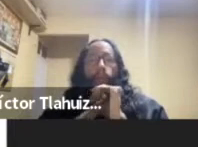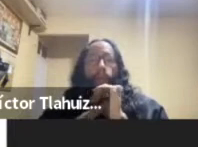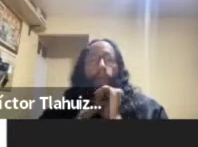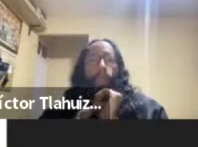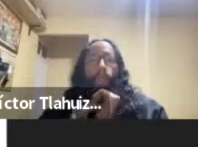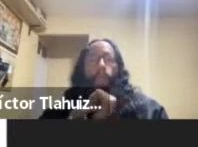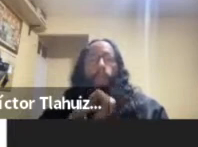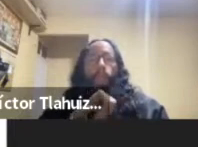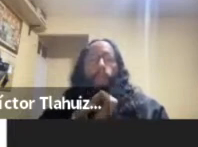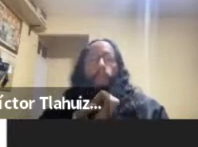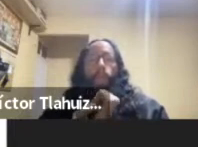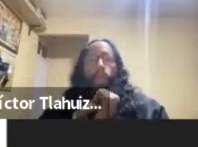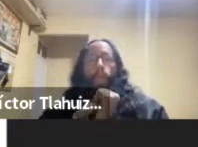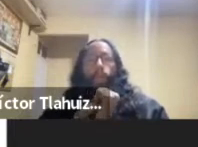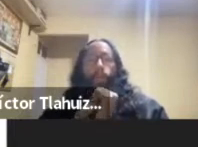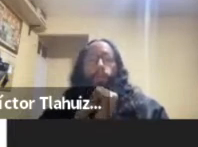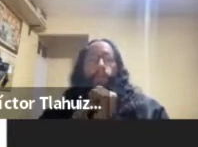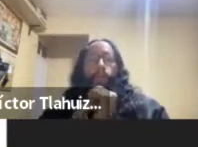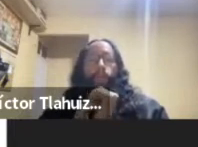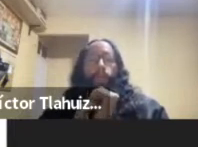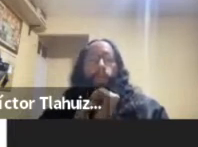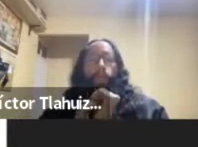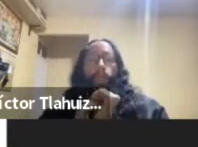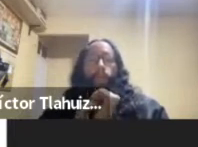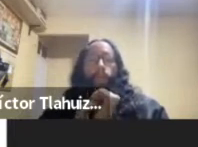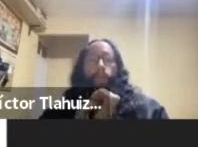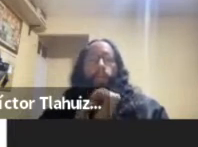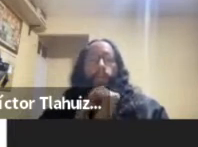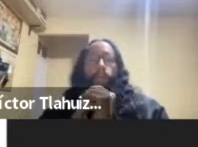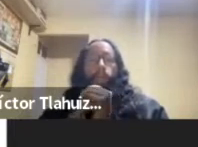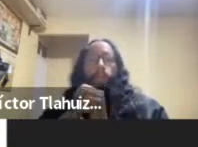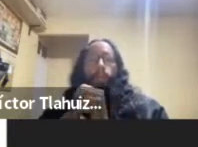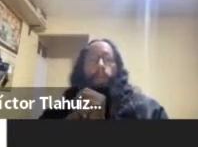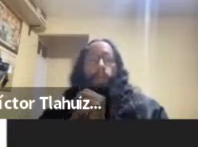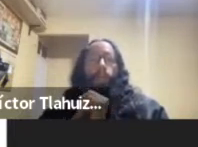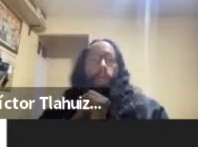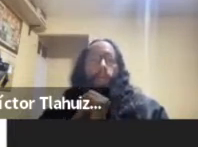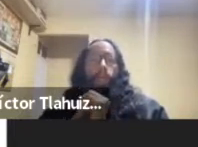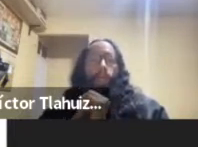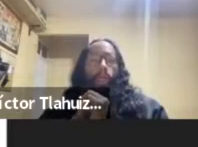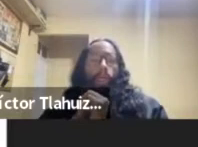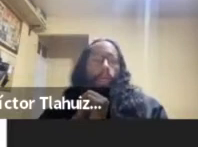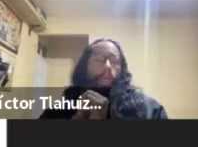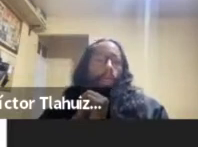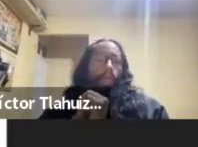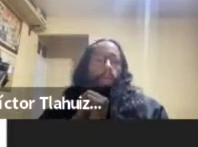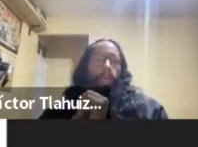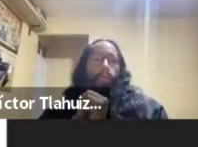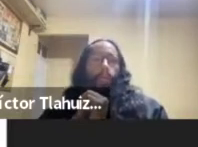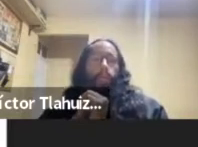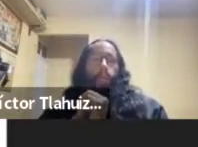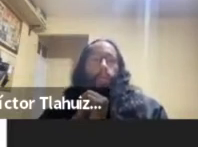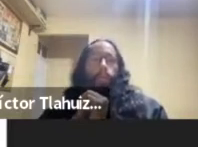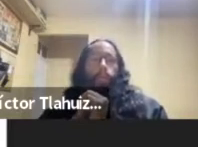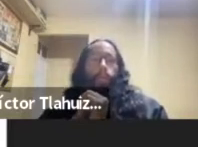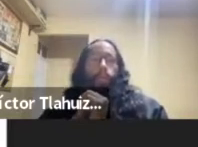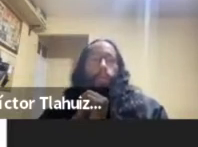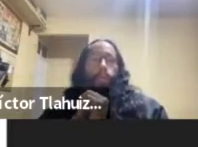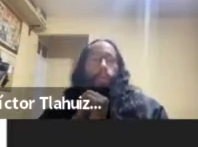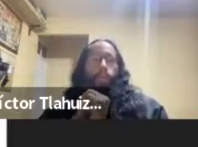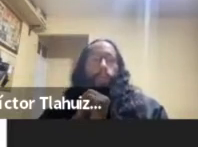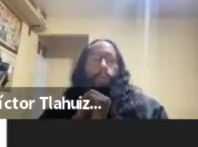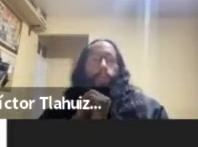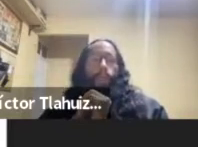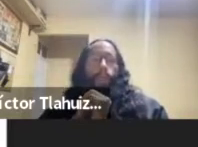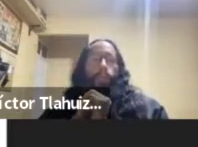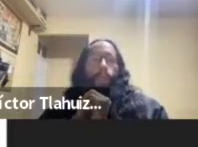cifra milagrosa. Está Don Francisco abrazando a un niño que no se aprecia a simple vista,